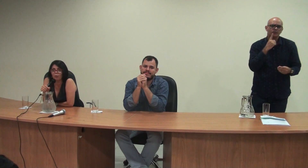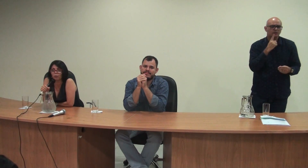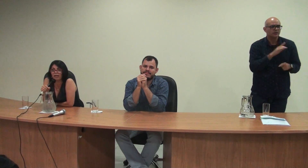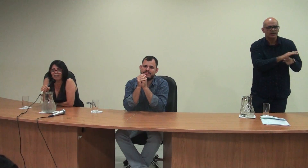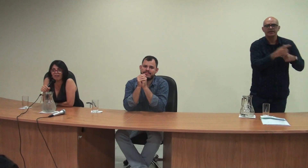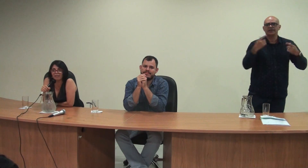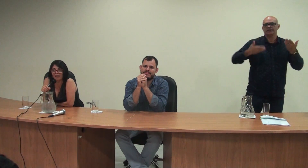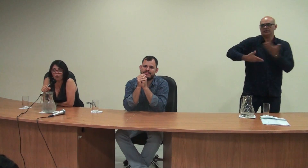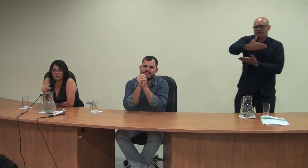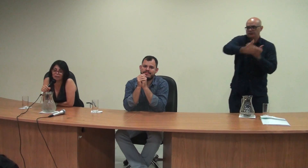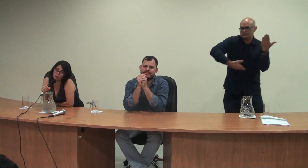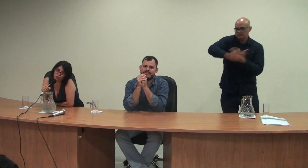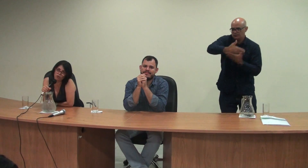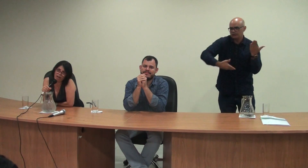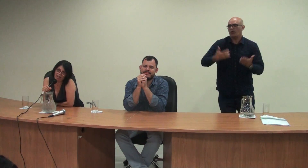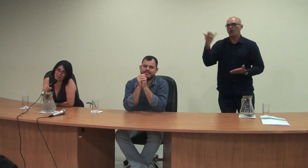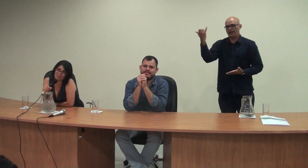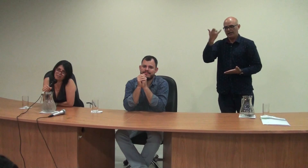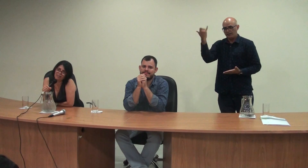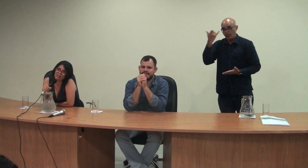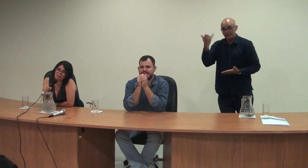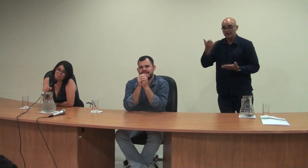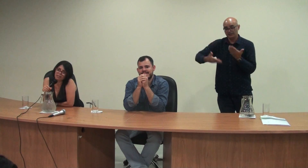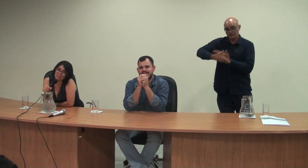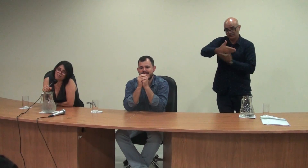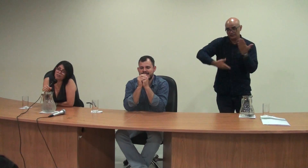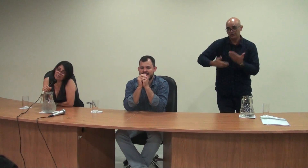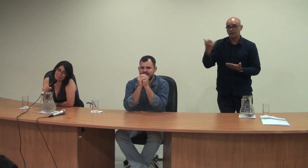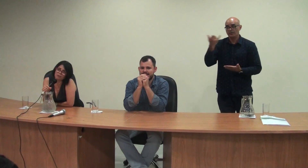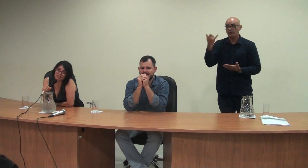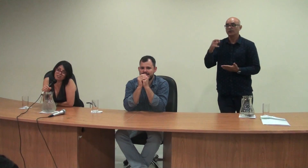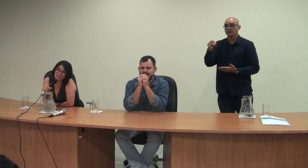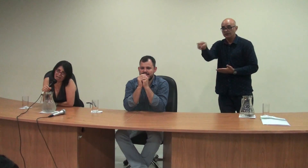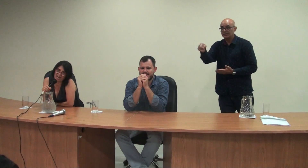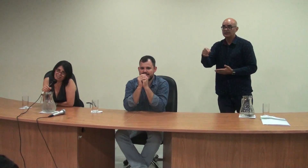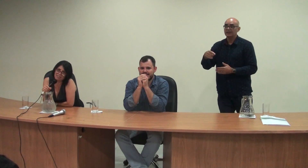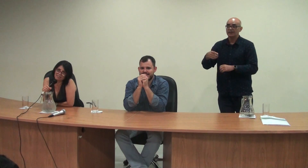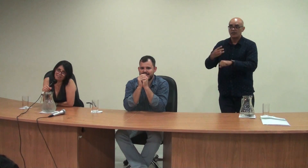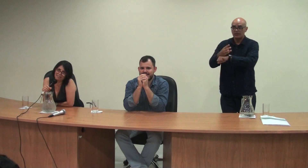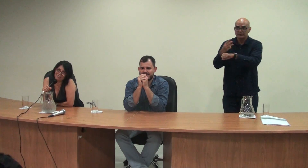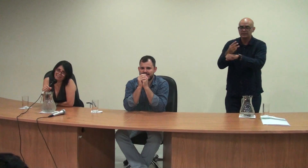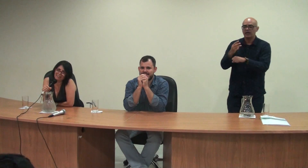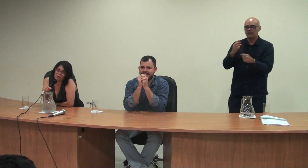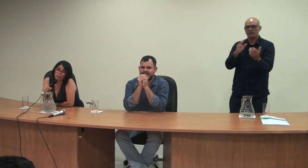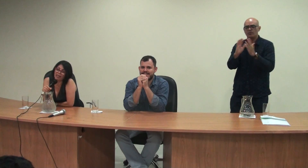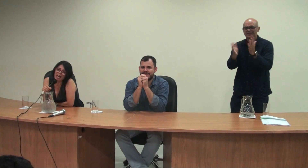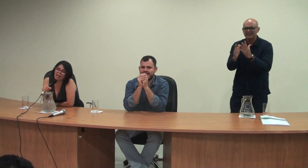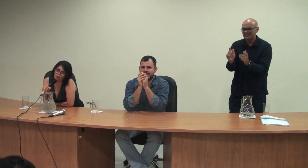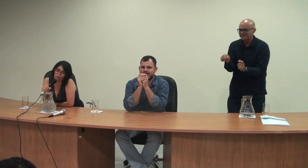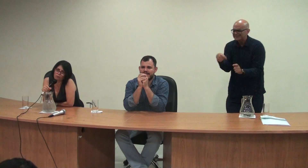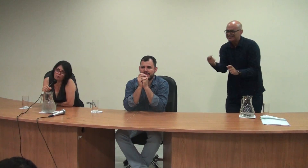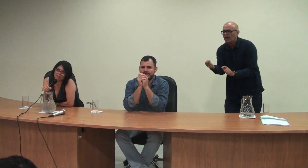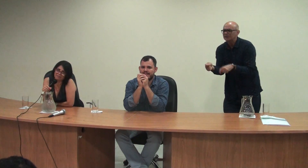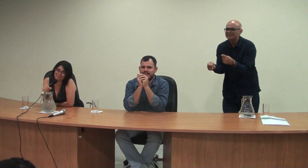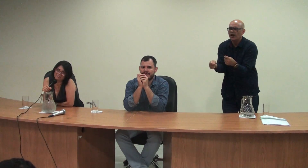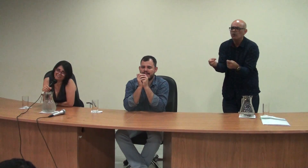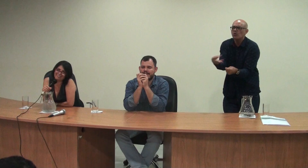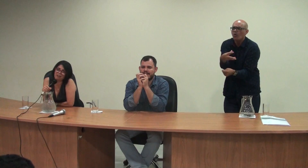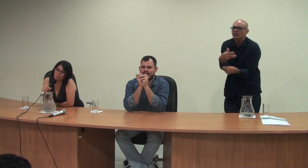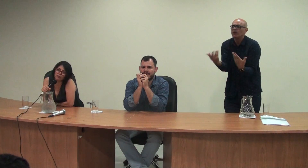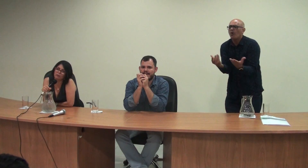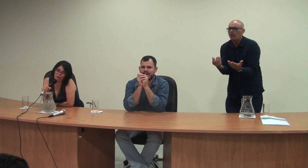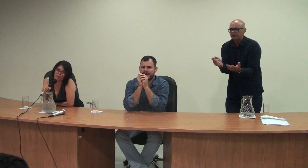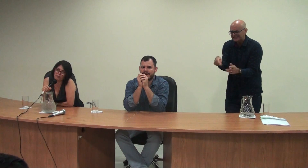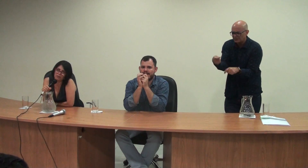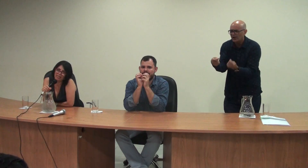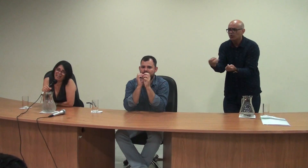troca, porque ele vai entrar em contato com os colegas para a questão da questão até de sinais, porque é novo,